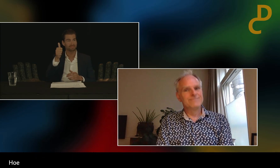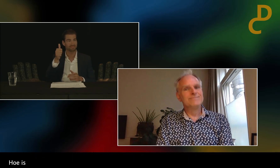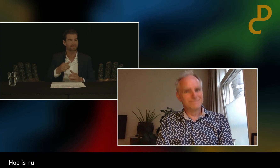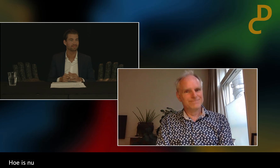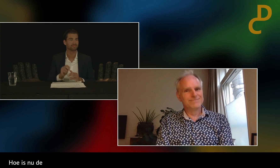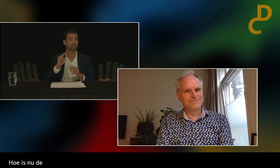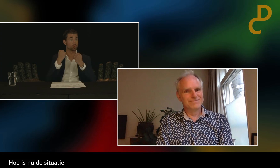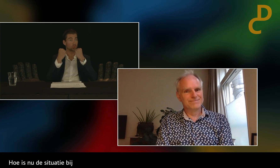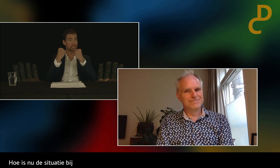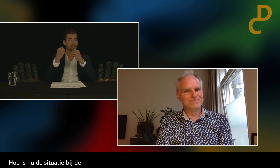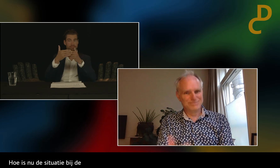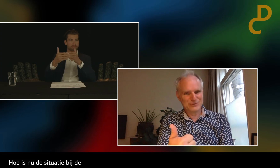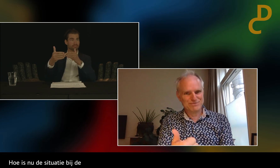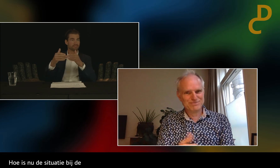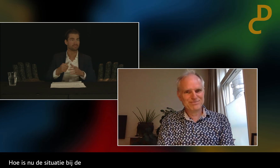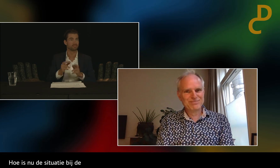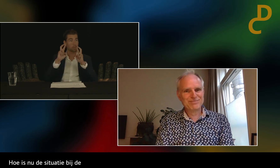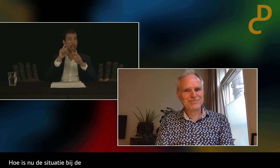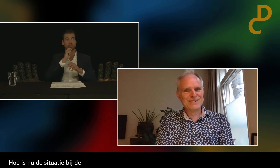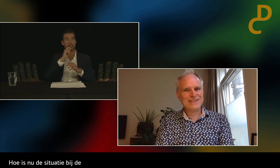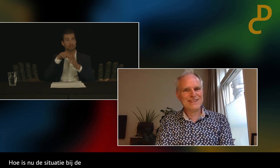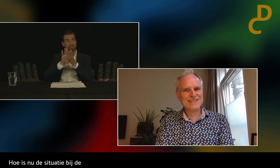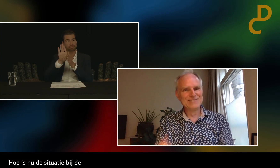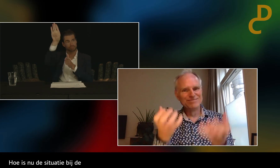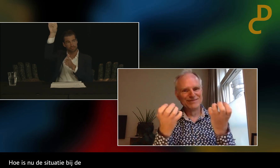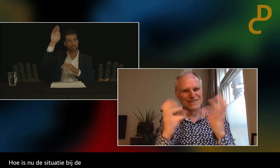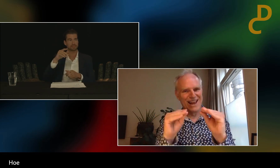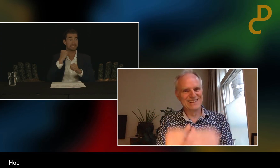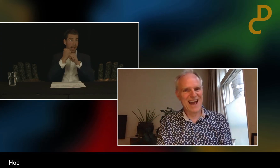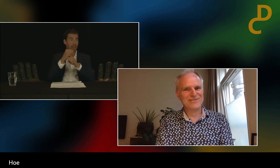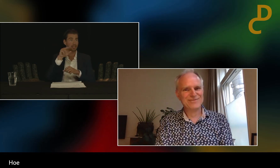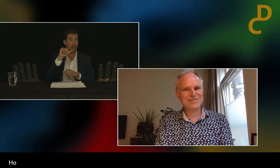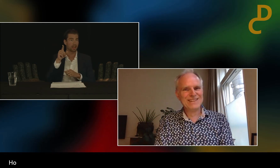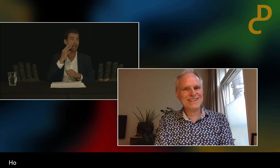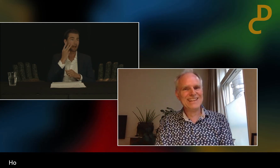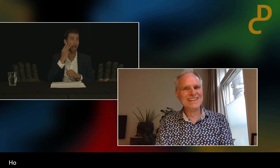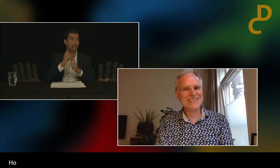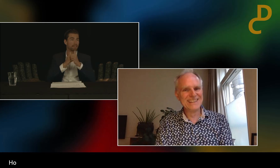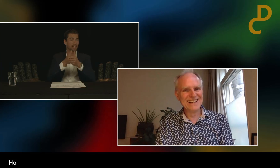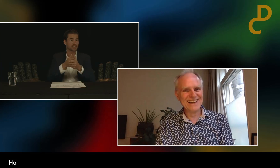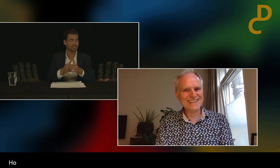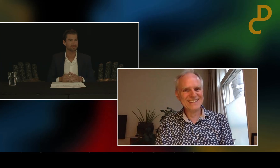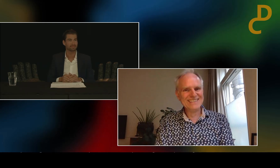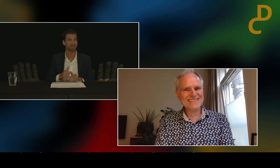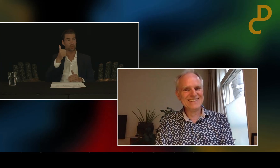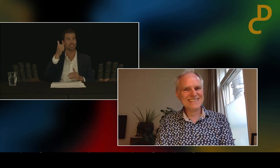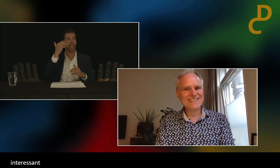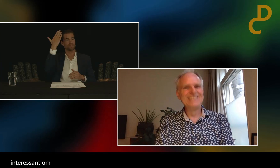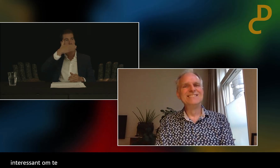de situatie bij de HU is? Dankjewel. Succes de komende tijd. En ik hoop dat de aanmeldingen echt enorm veel komen, vooral